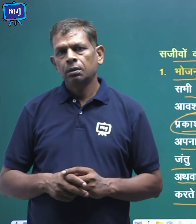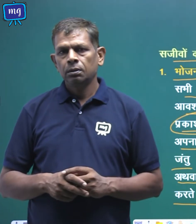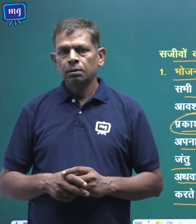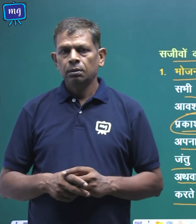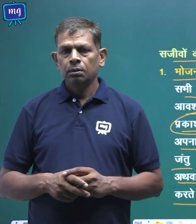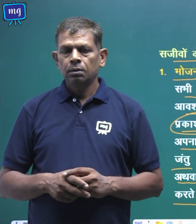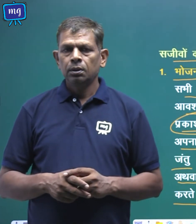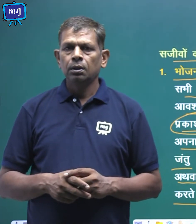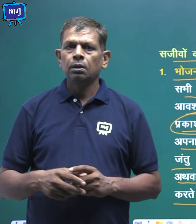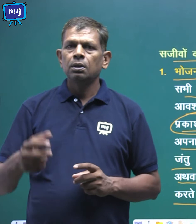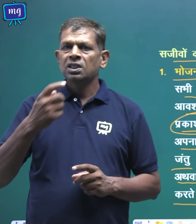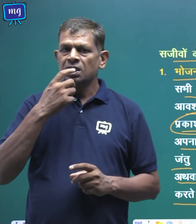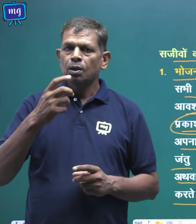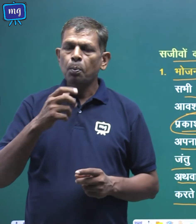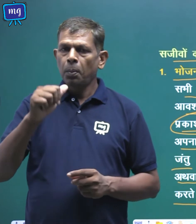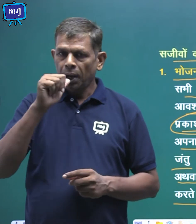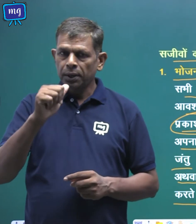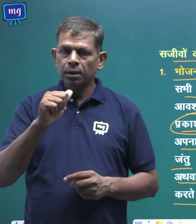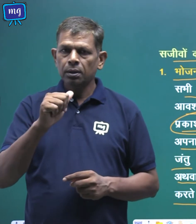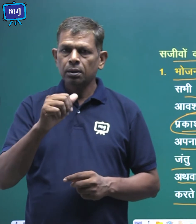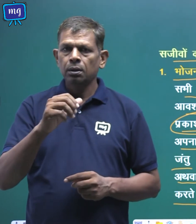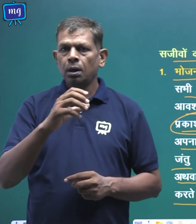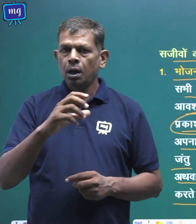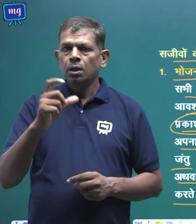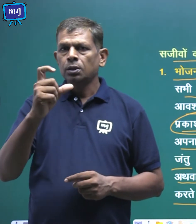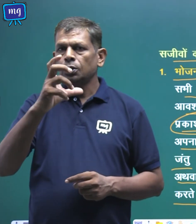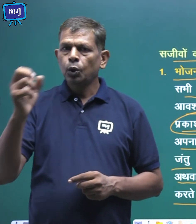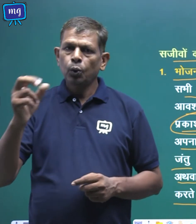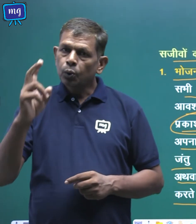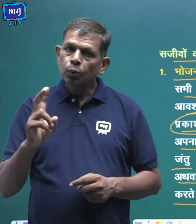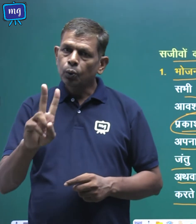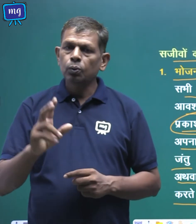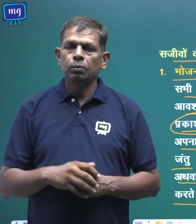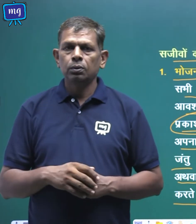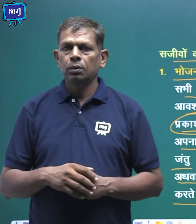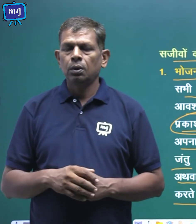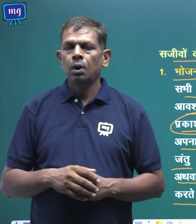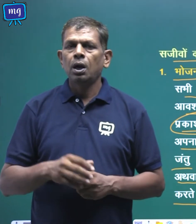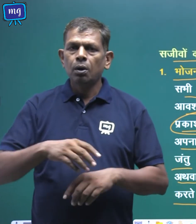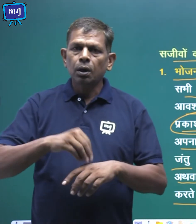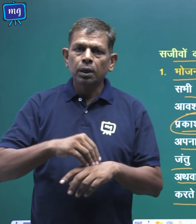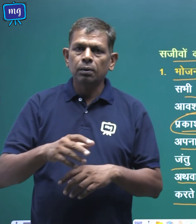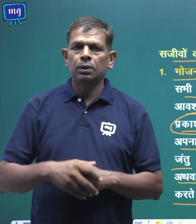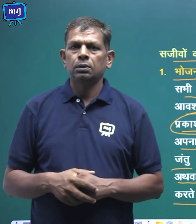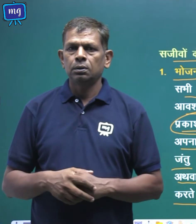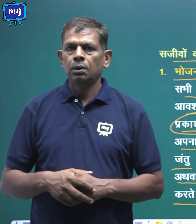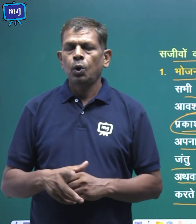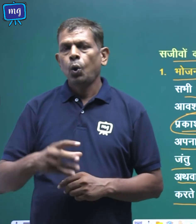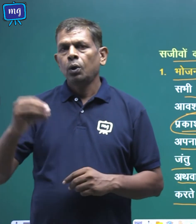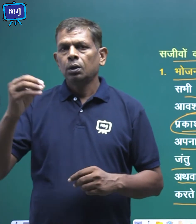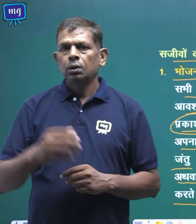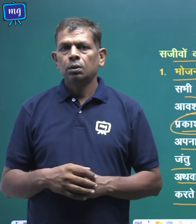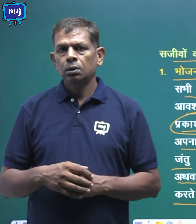यानी पानी, कार्बन डाइऑक्साइड, खनिज लवण